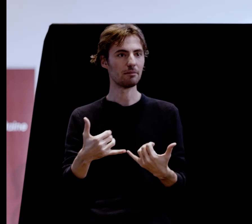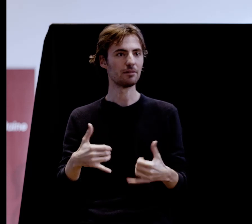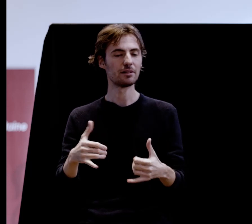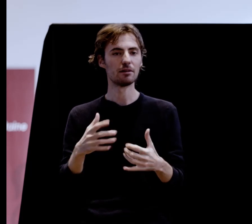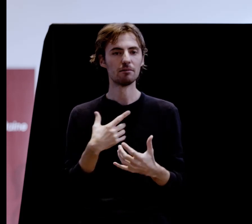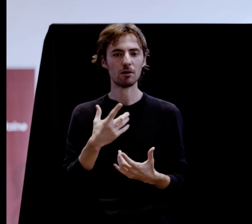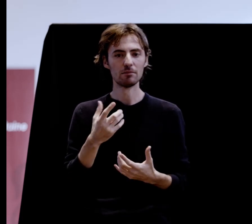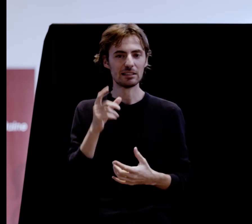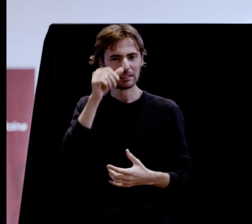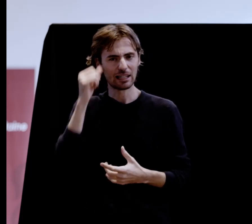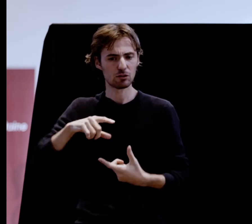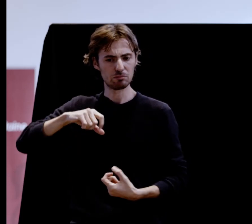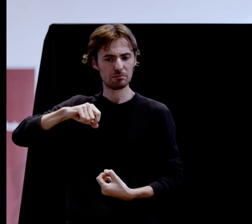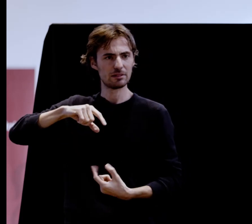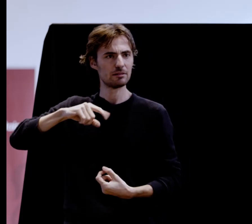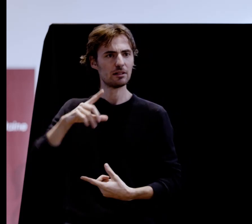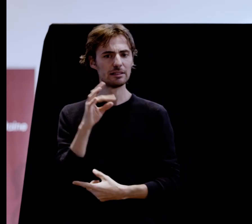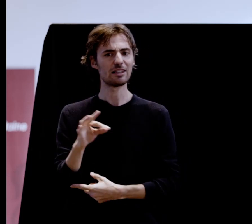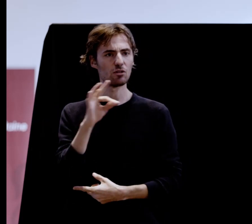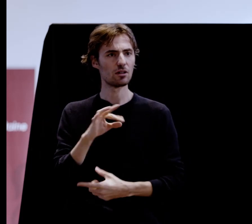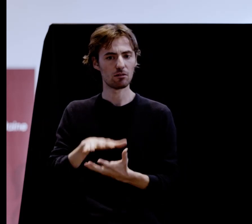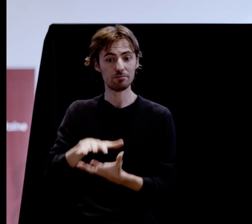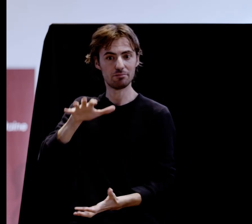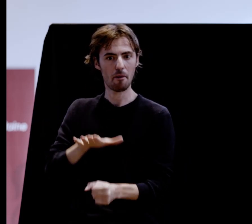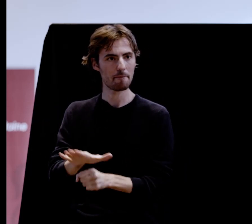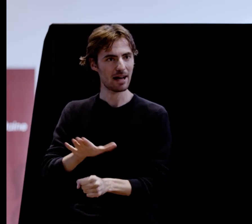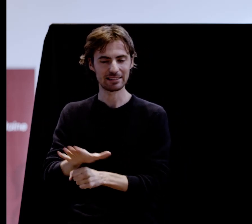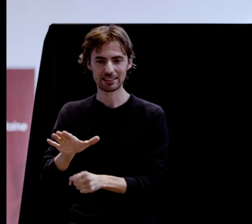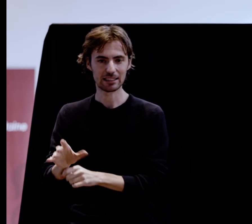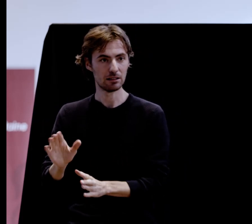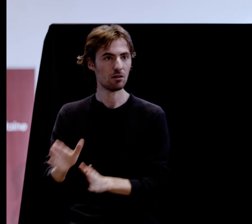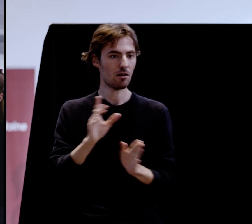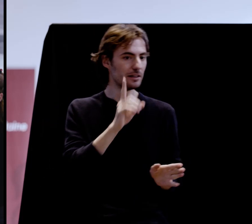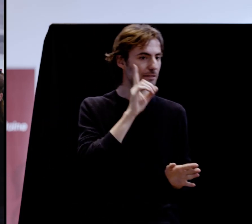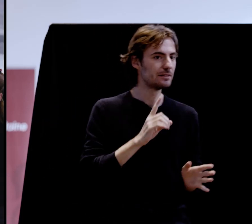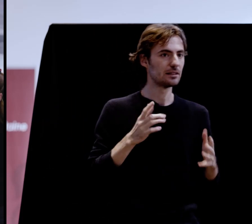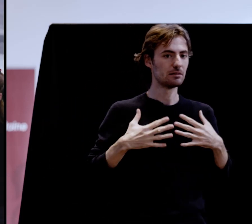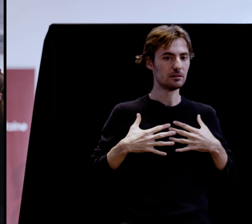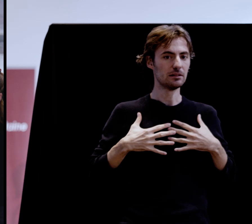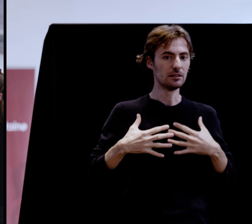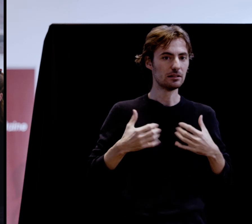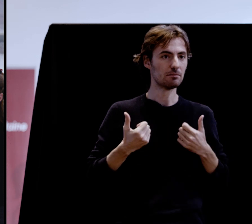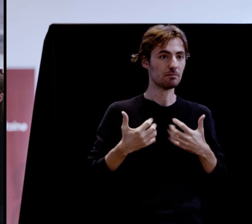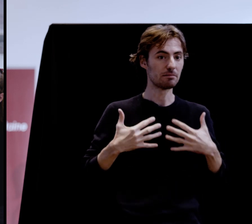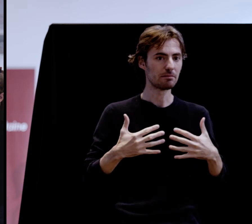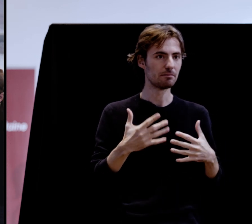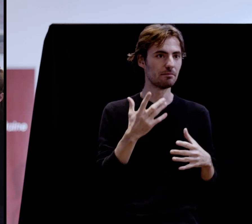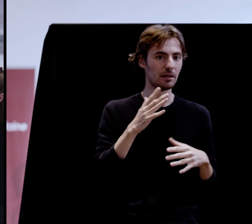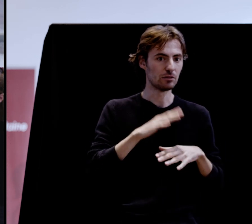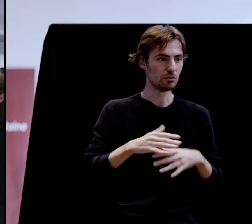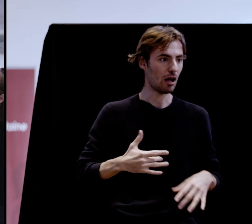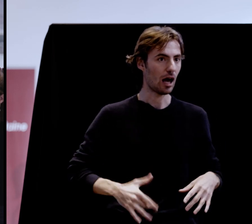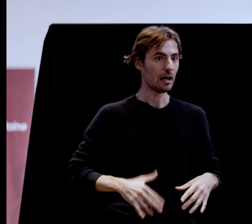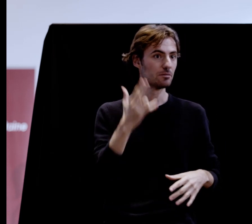de testostérone restera insuffisant. Et chez les filles, il y a un début de développement des seins, mais finalement, elles ne seront pas réglées.